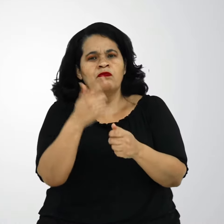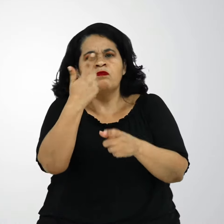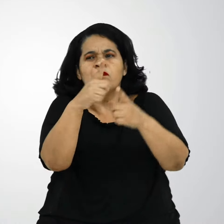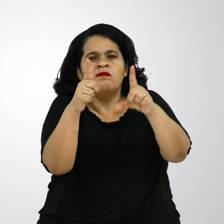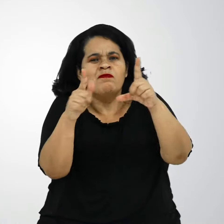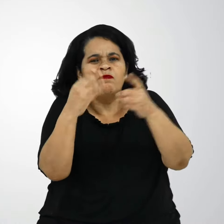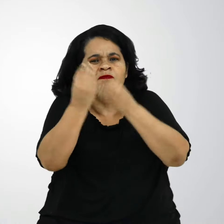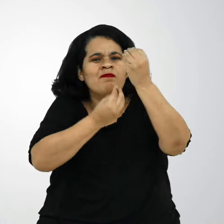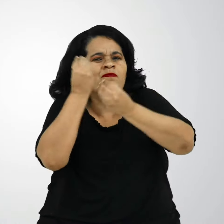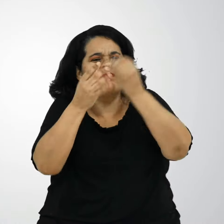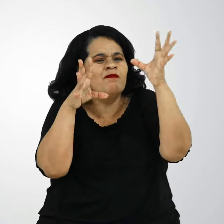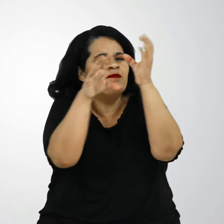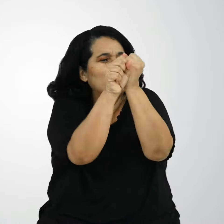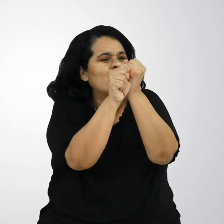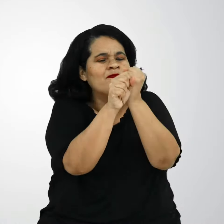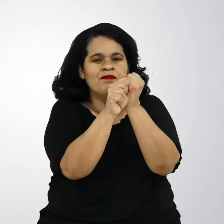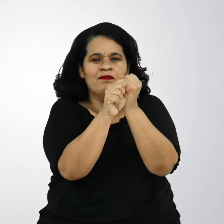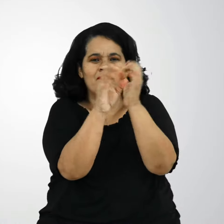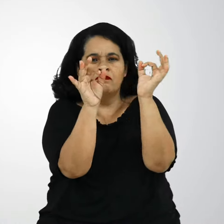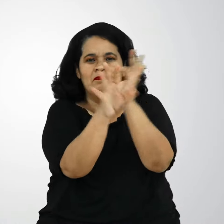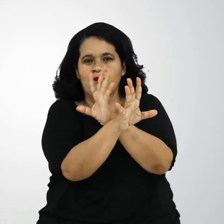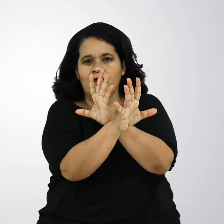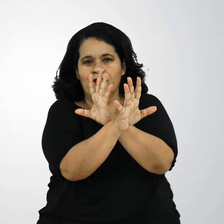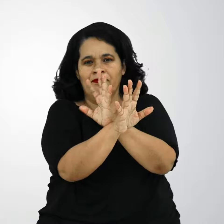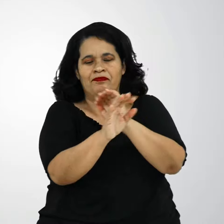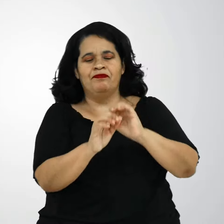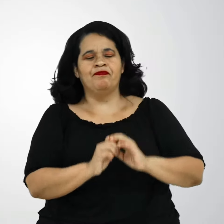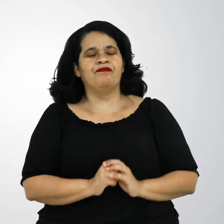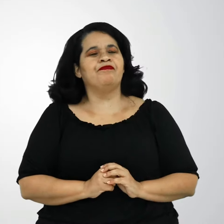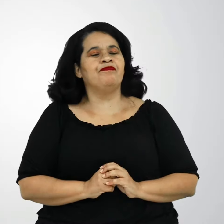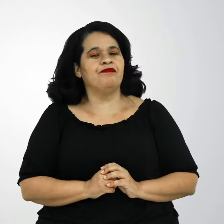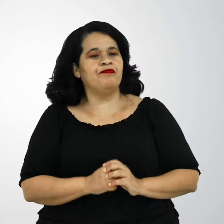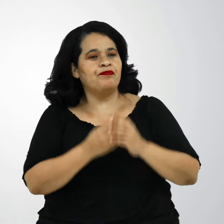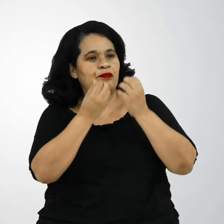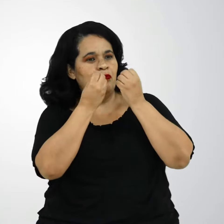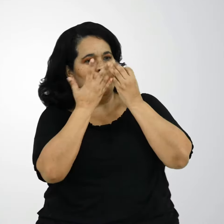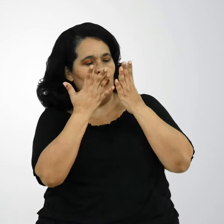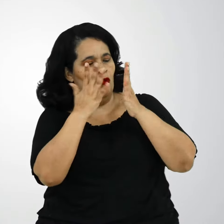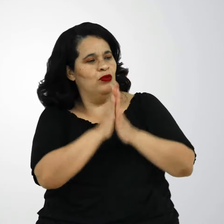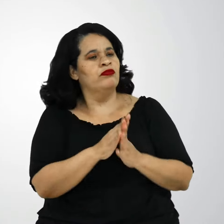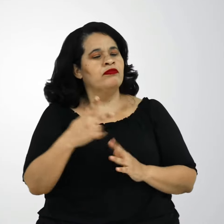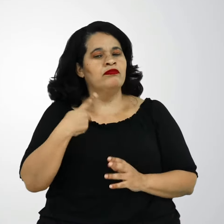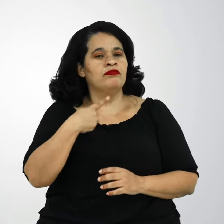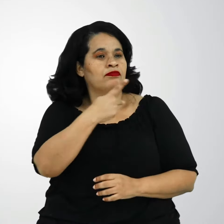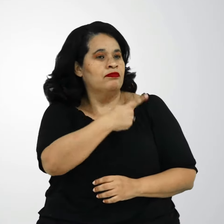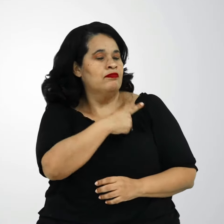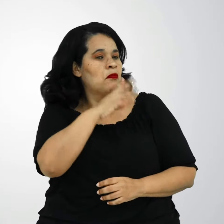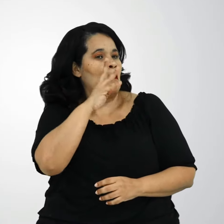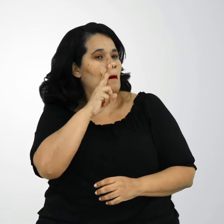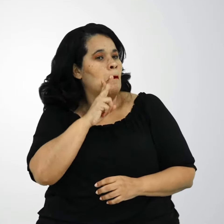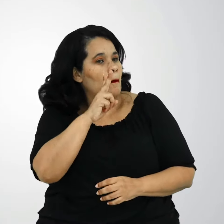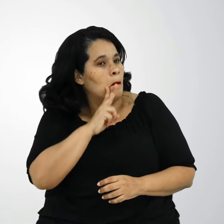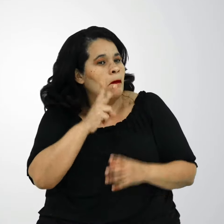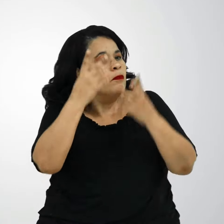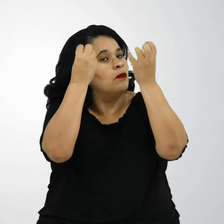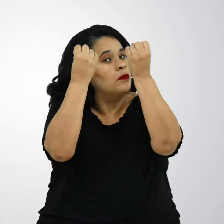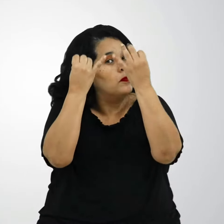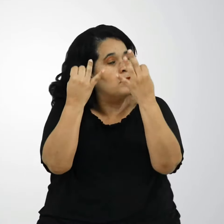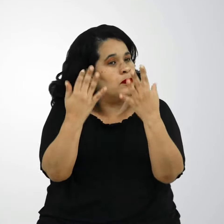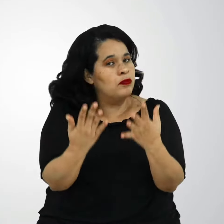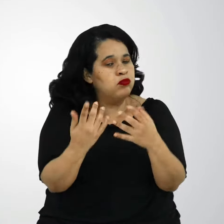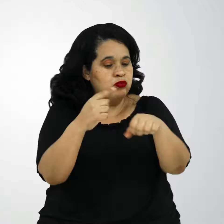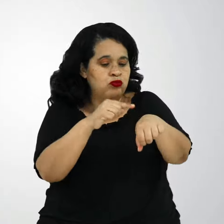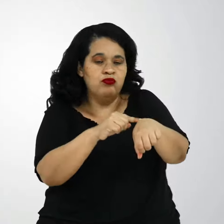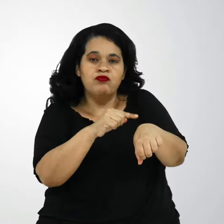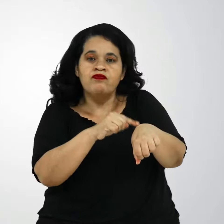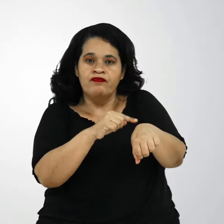e falar que são aquele período. É isso aí. Bom, o pastor Valdecir comentou que esse